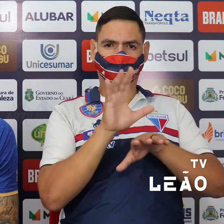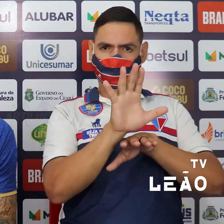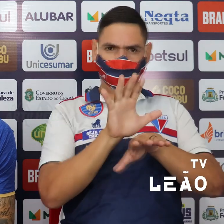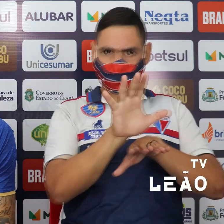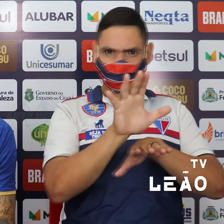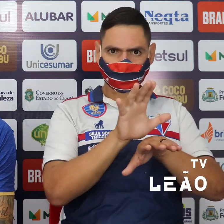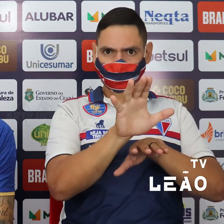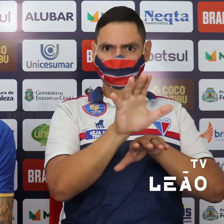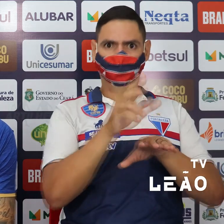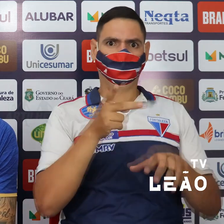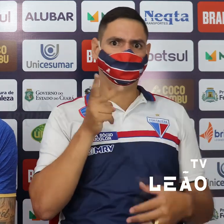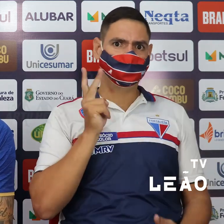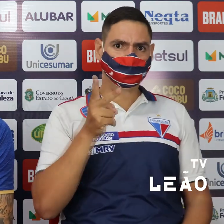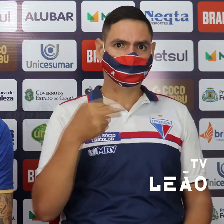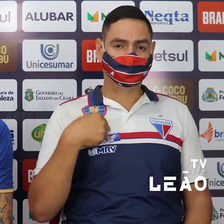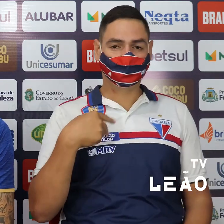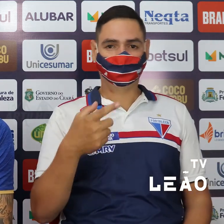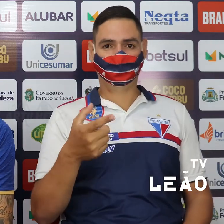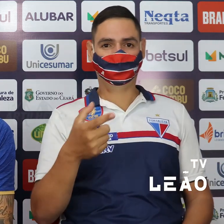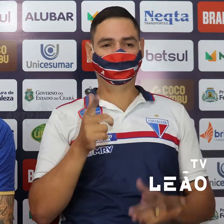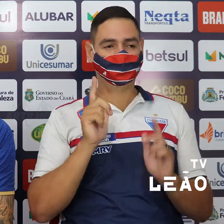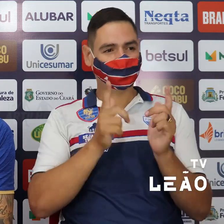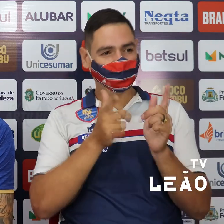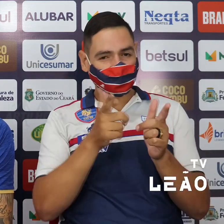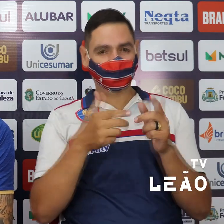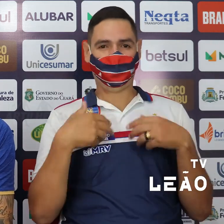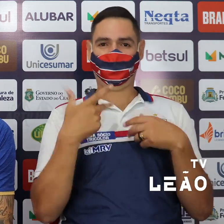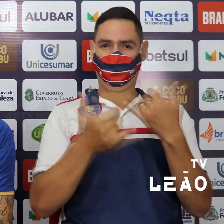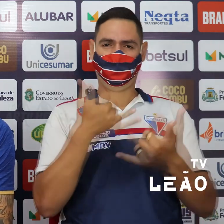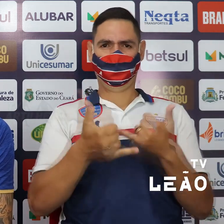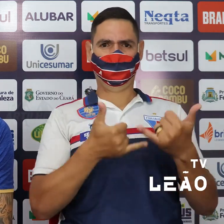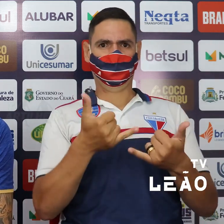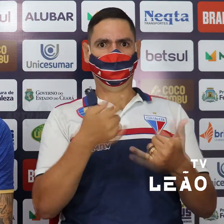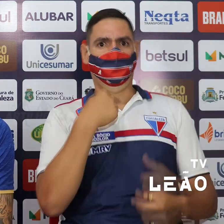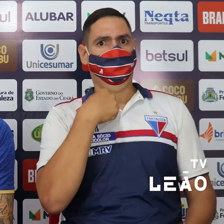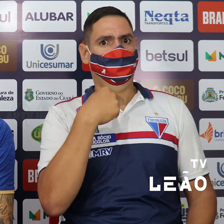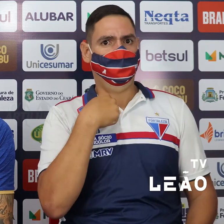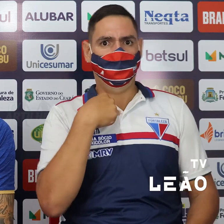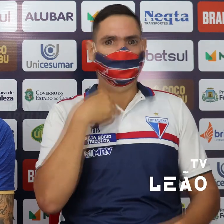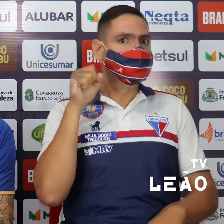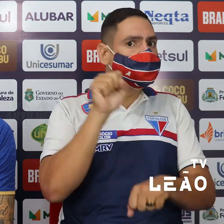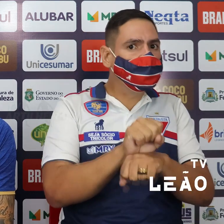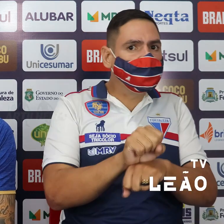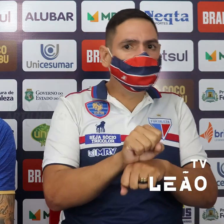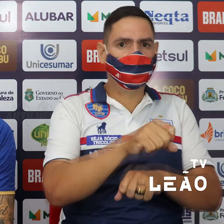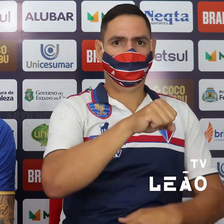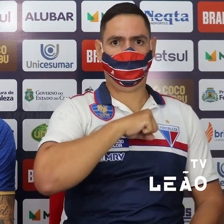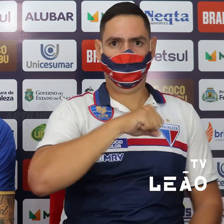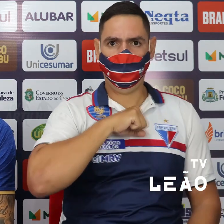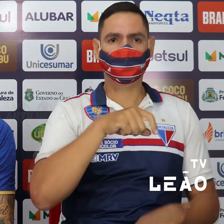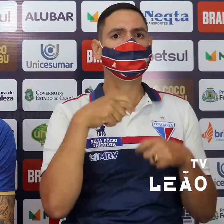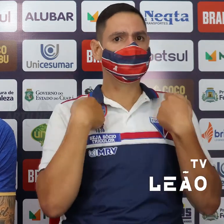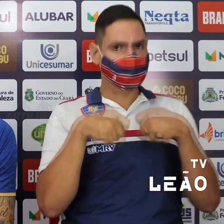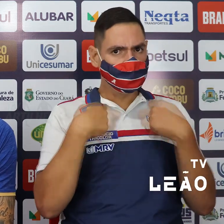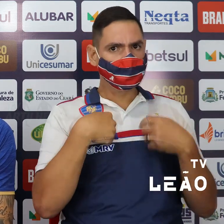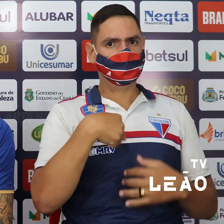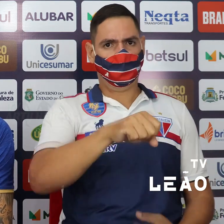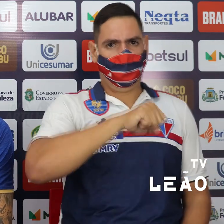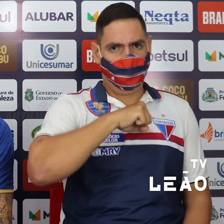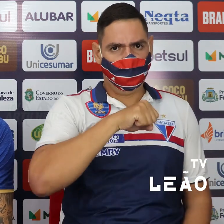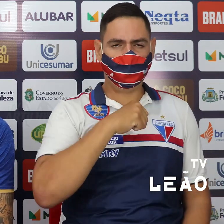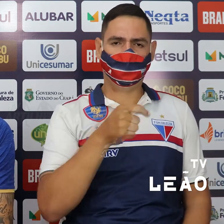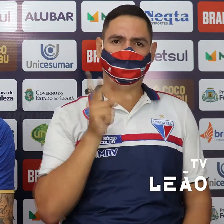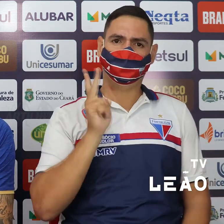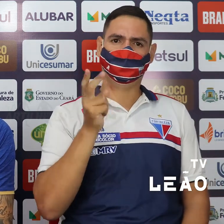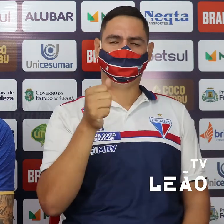Ele sempre brinca, né, não pare de correr, é isso que ele pede para a gente. A gente já pôde colocar isso em prática no primeiro jogo,